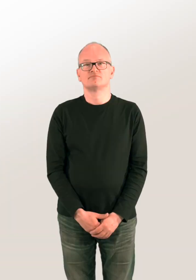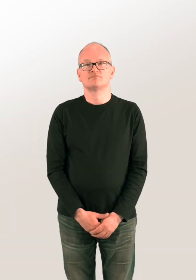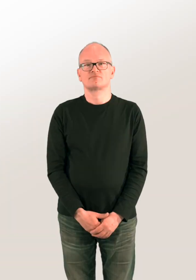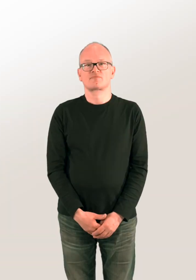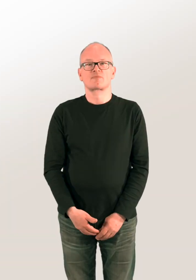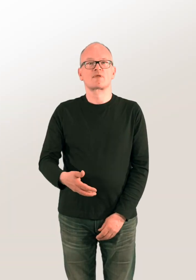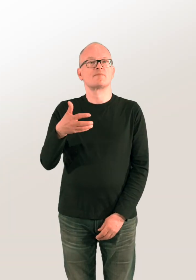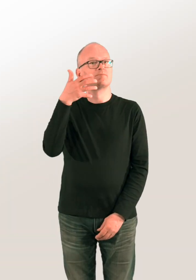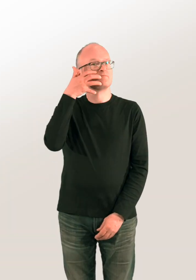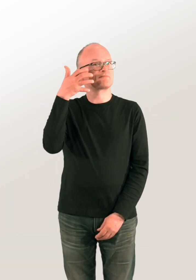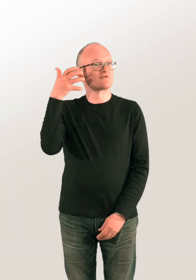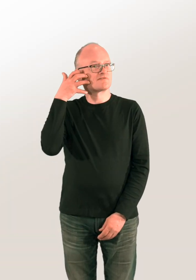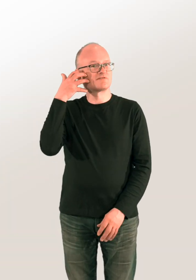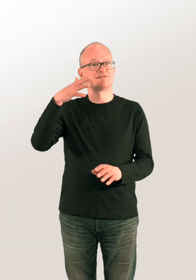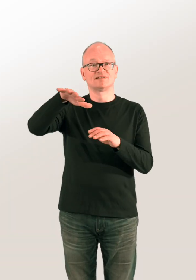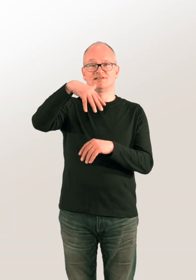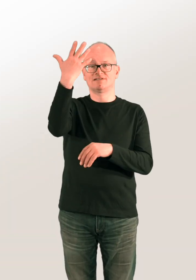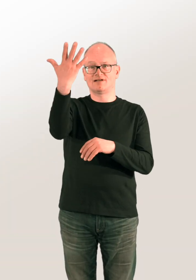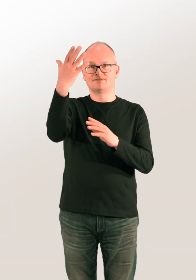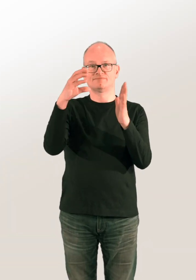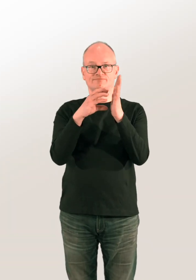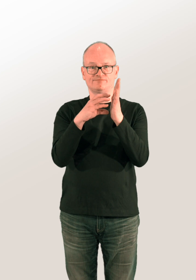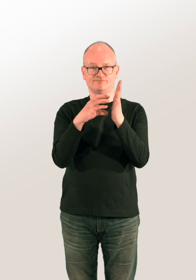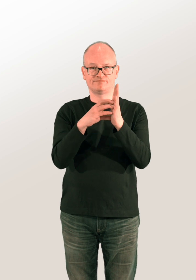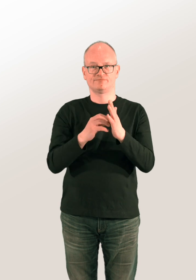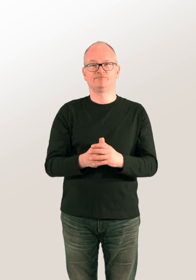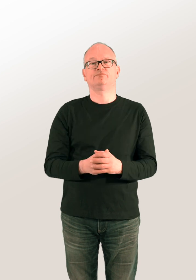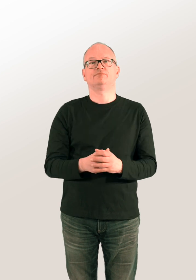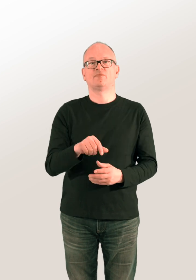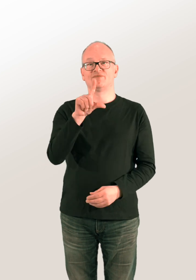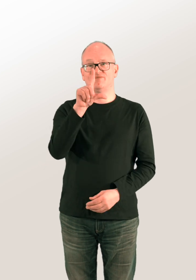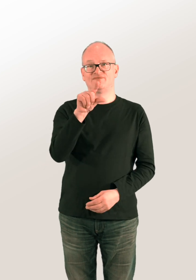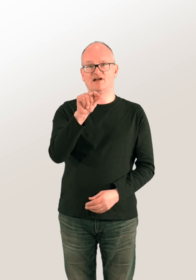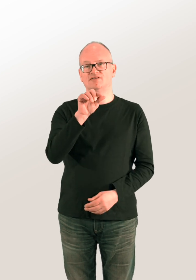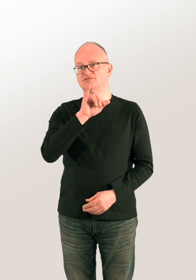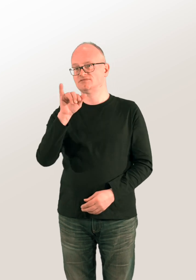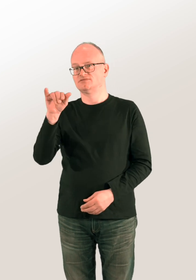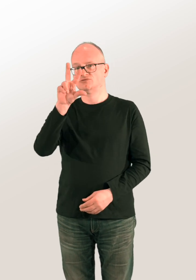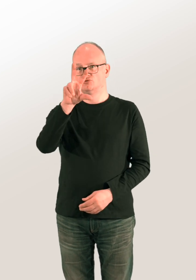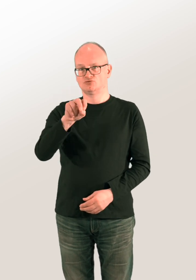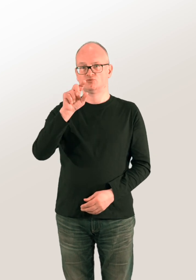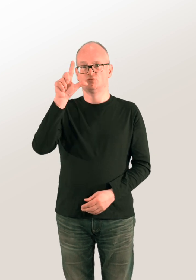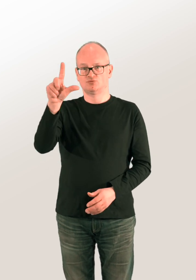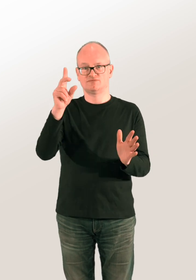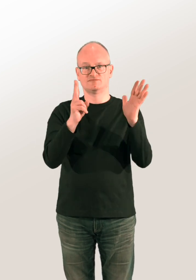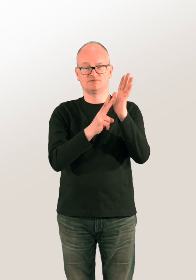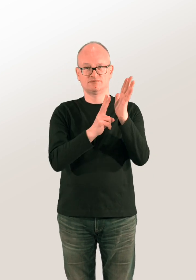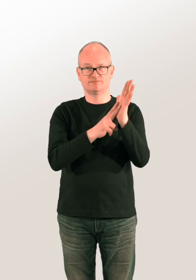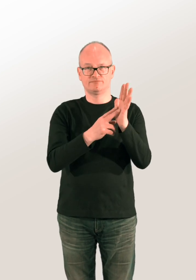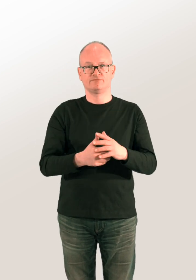Évangile de Marc, chapitre 15, versets 20b à 32.